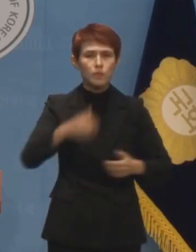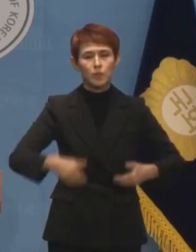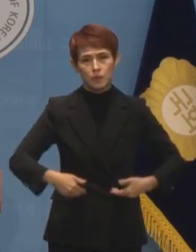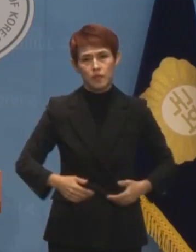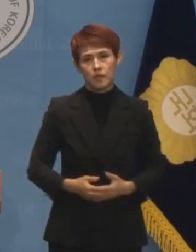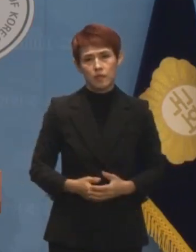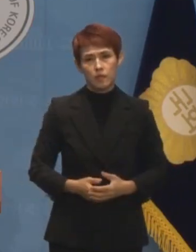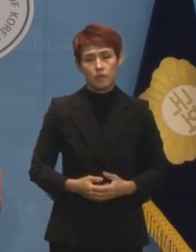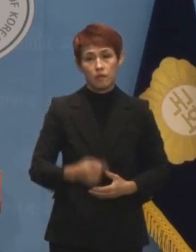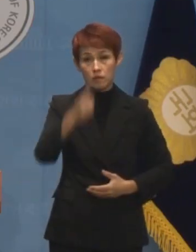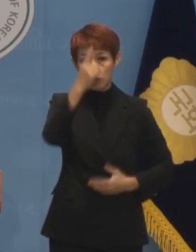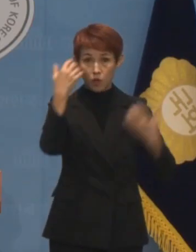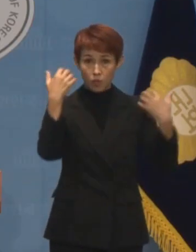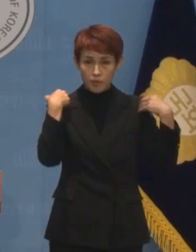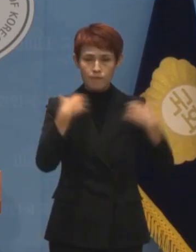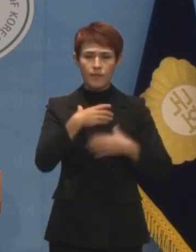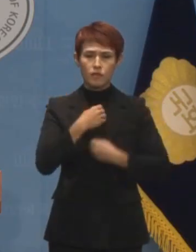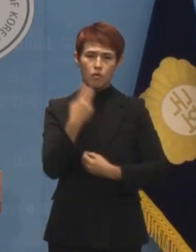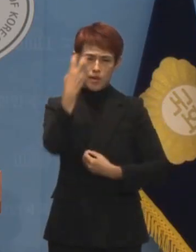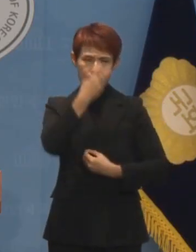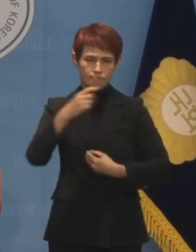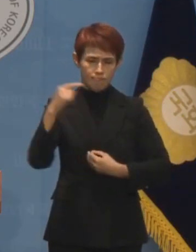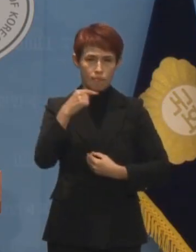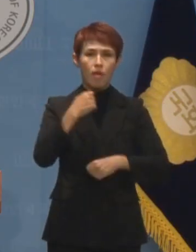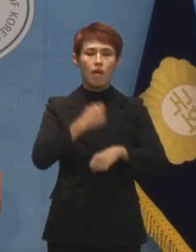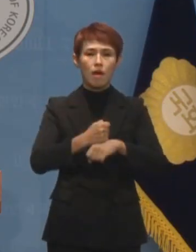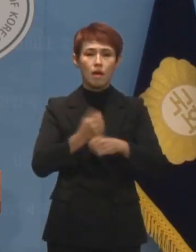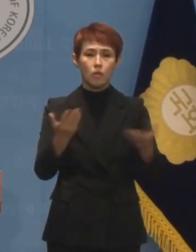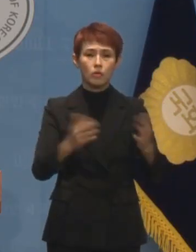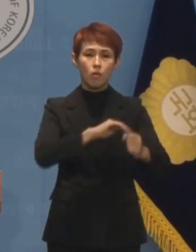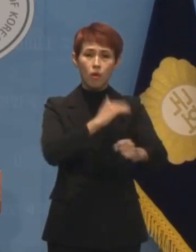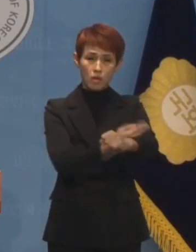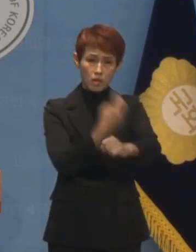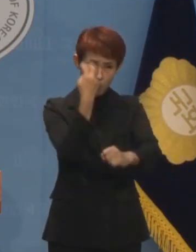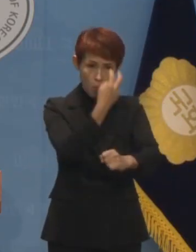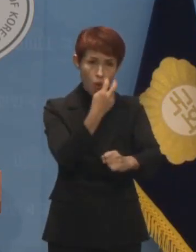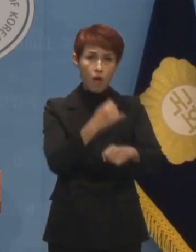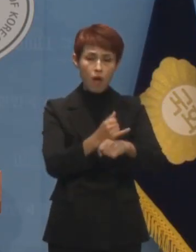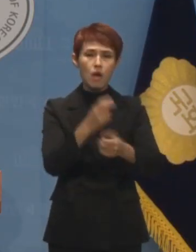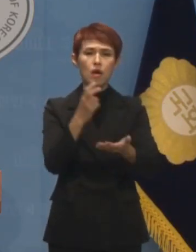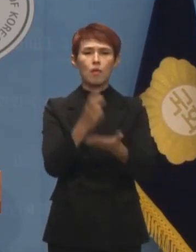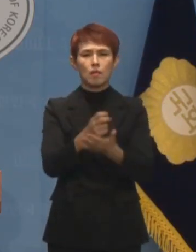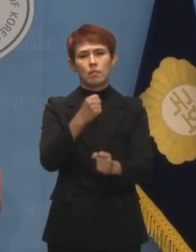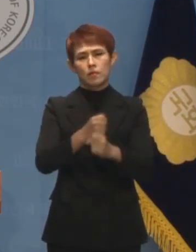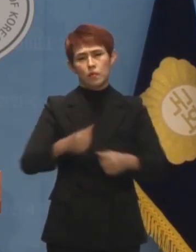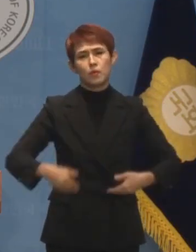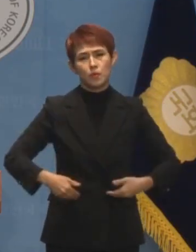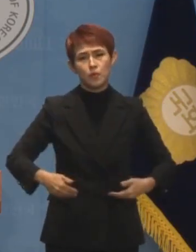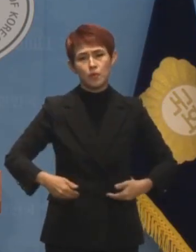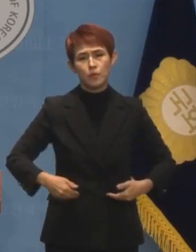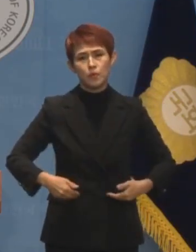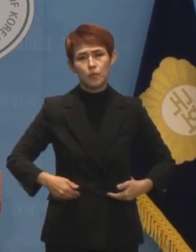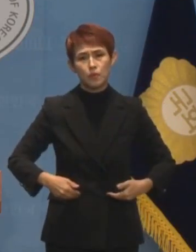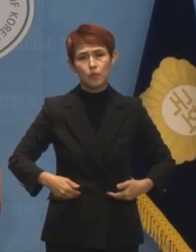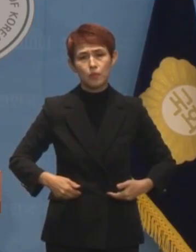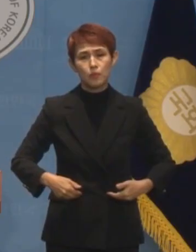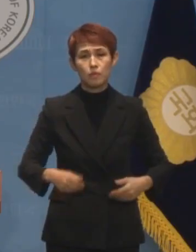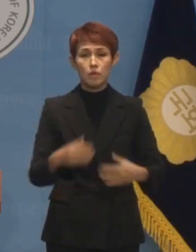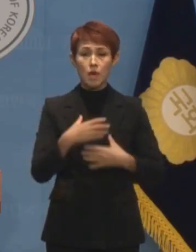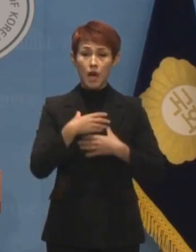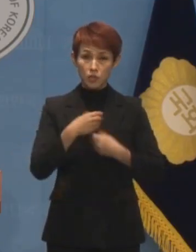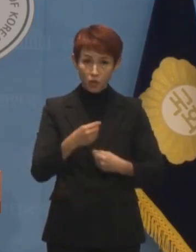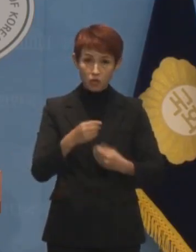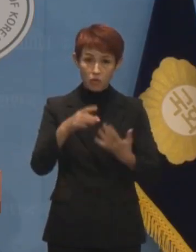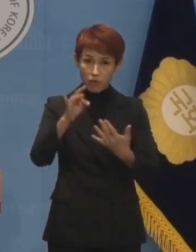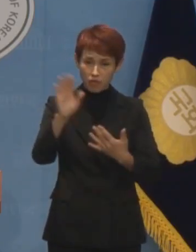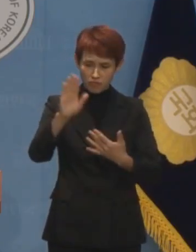정부는 안전관리 체계를 강화하고 노동자의 권리를 보호할 법적 장치를 마련해야 합니다. 안전은